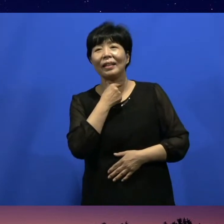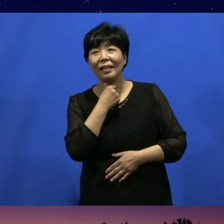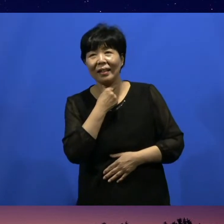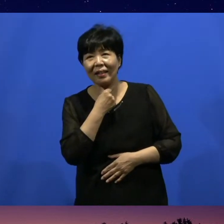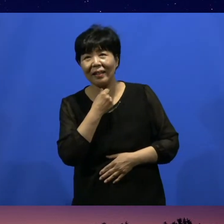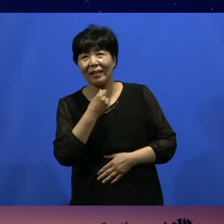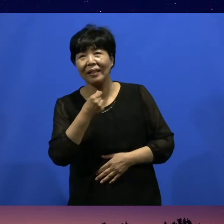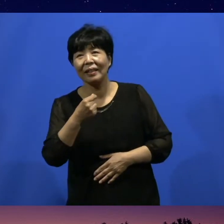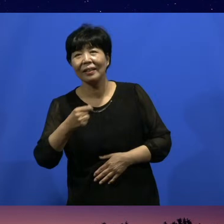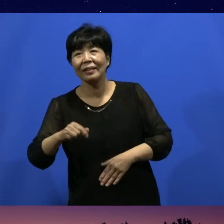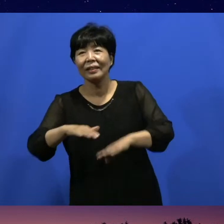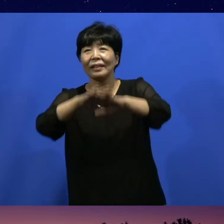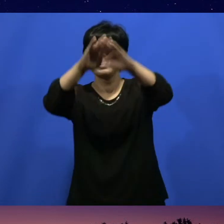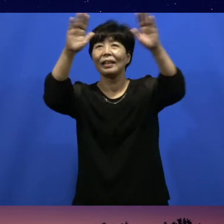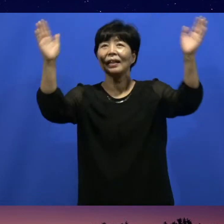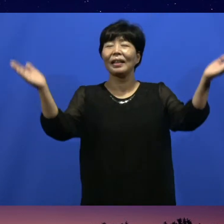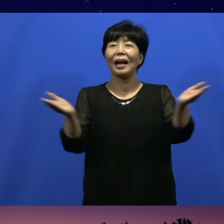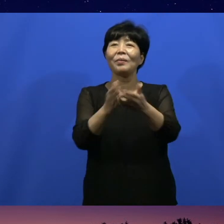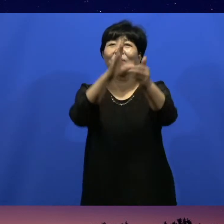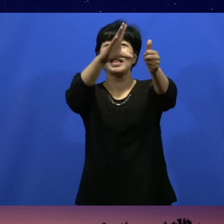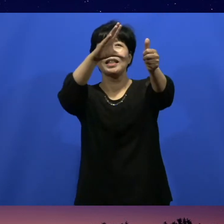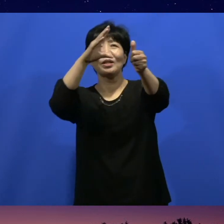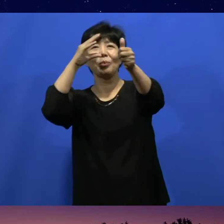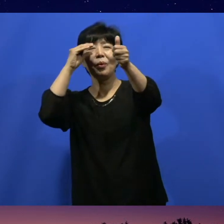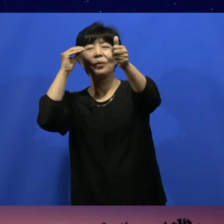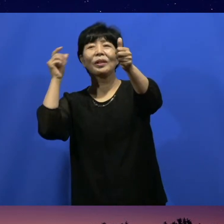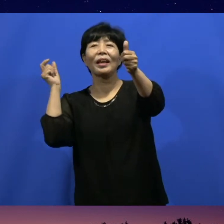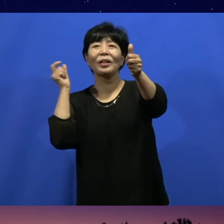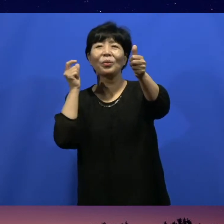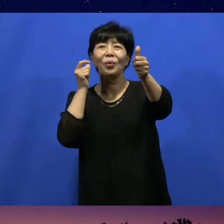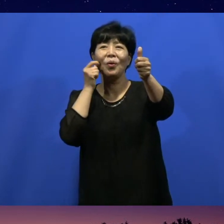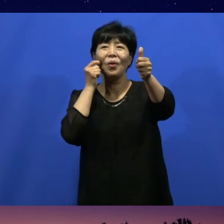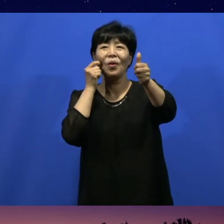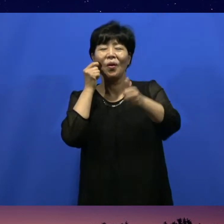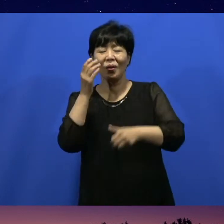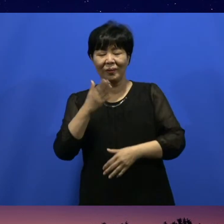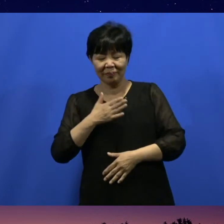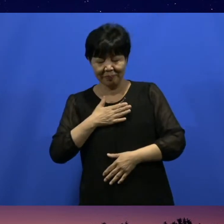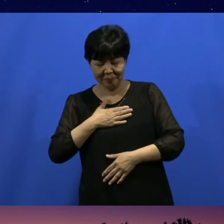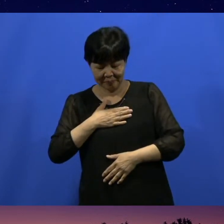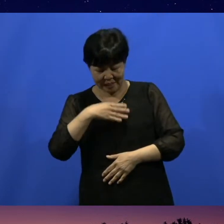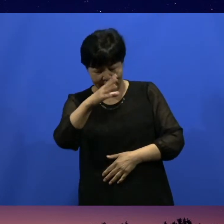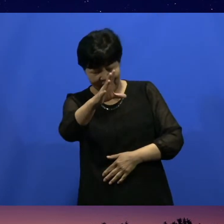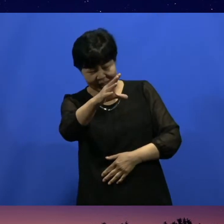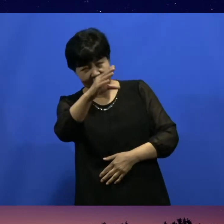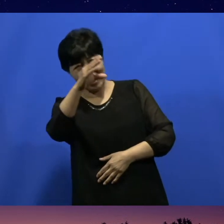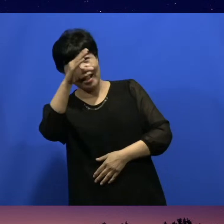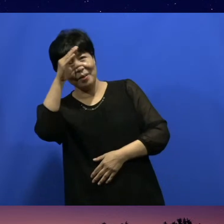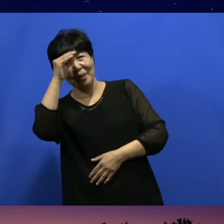나아가려. 다 닮지 못해도 나